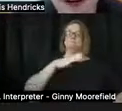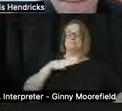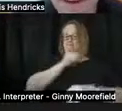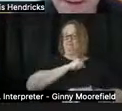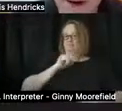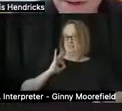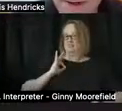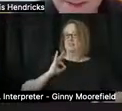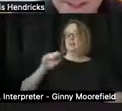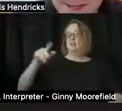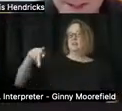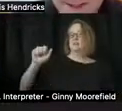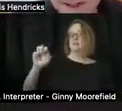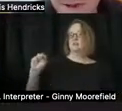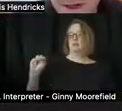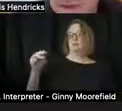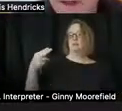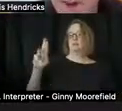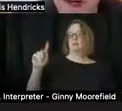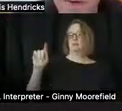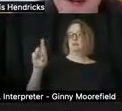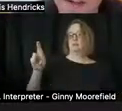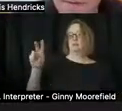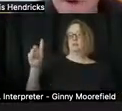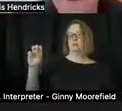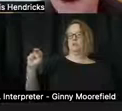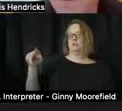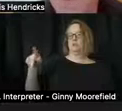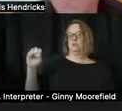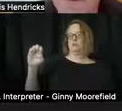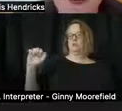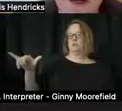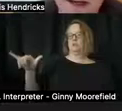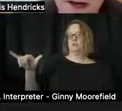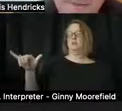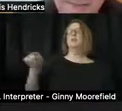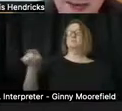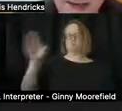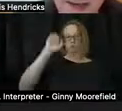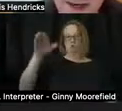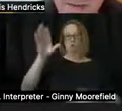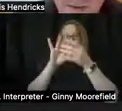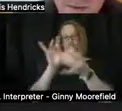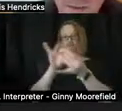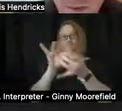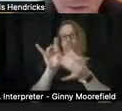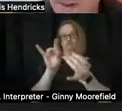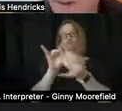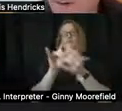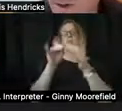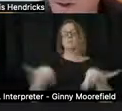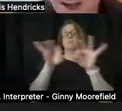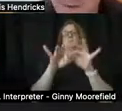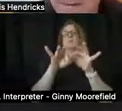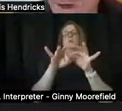alta vemos la bienvenida a pump Hunter games y a nuestra propia miembro del personal ella va a compartir información importante